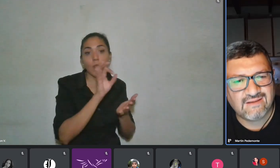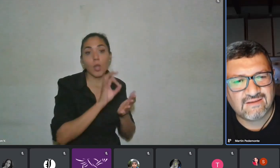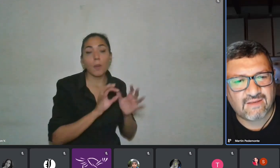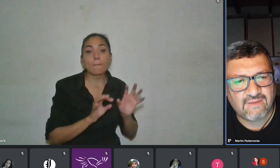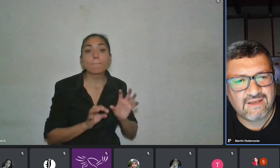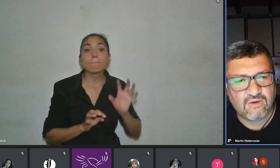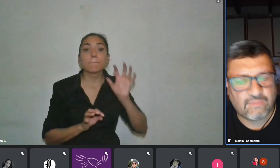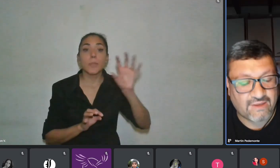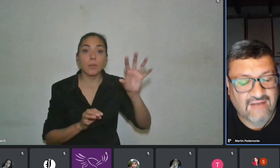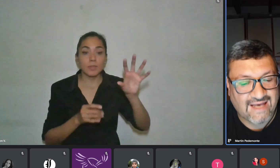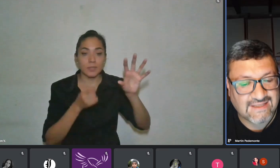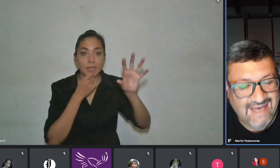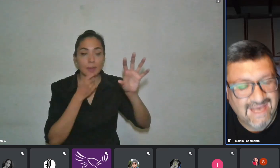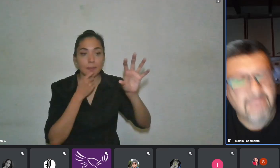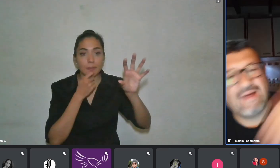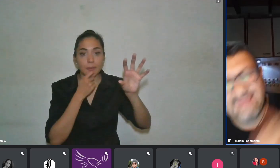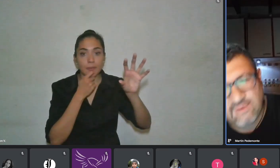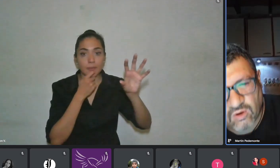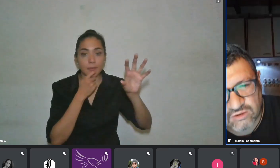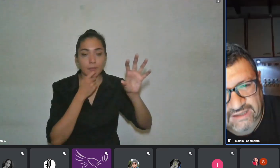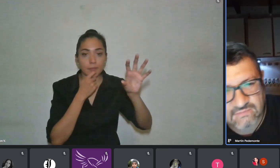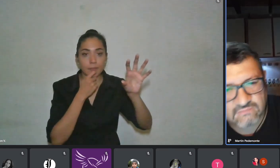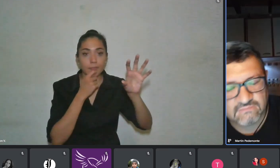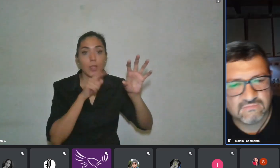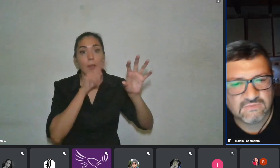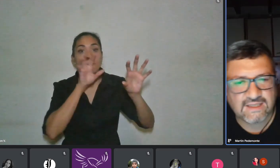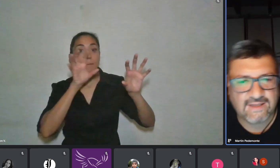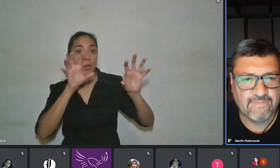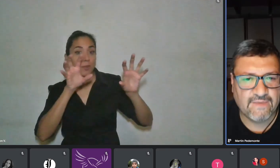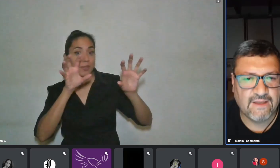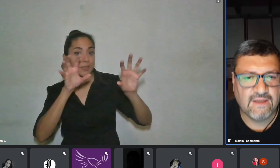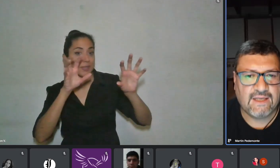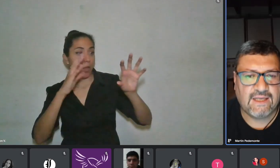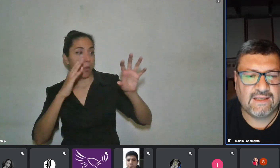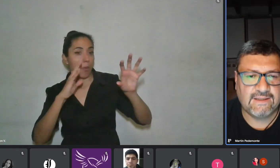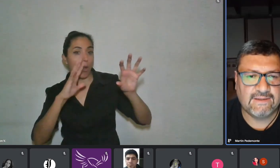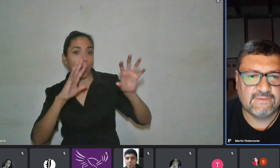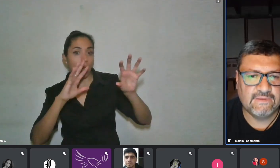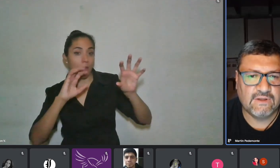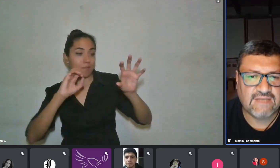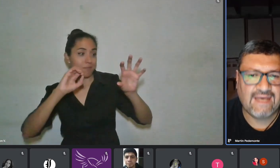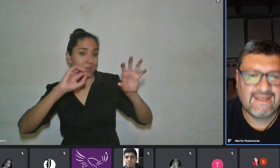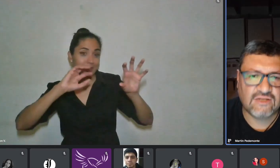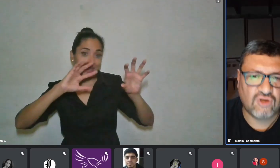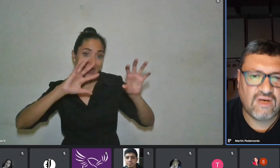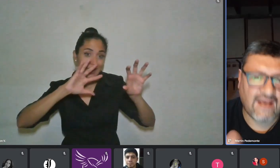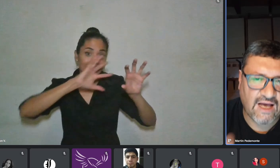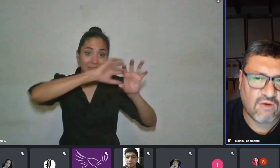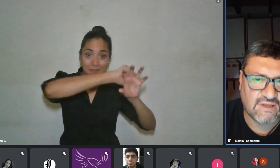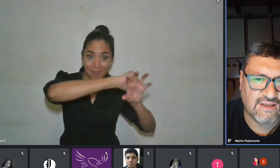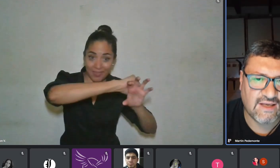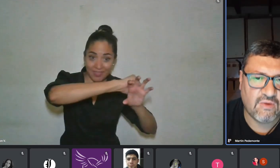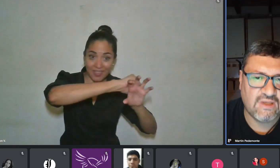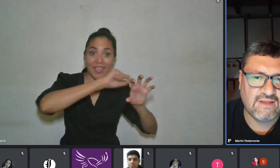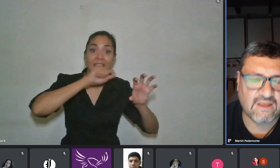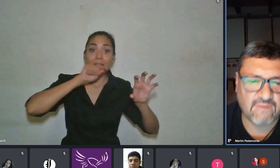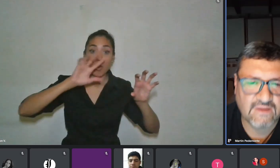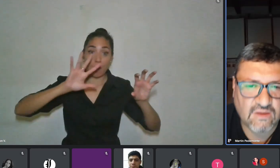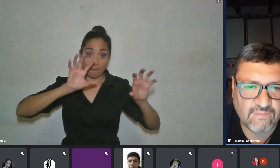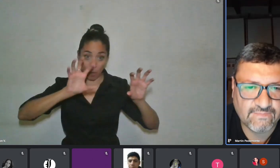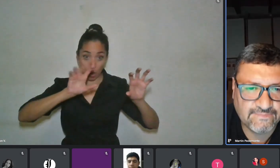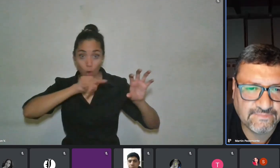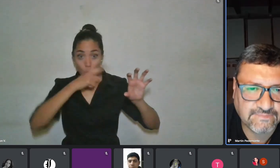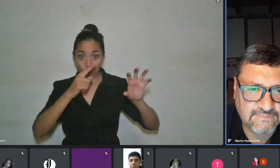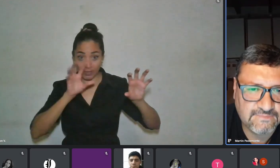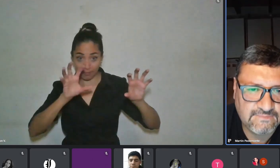haya intervenido, haya invadido a otra, ¿sí? O sea, esas son las causas, digamos, de